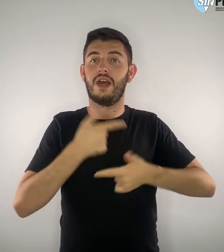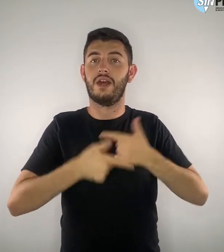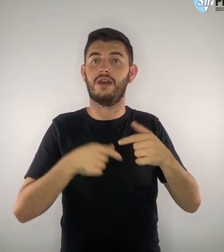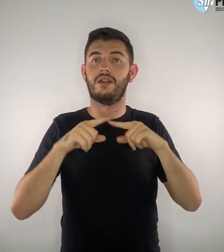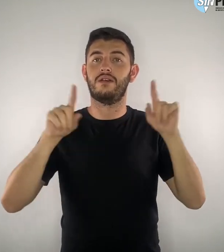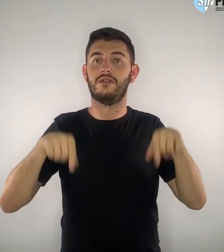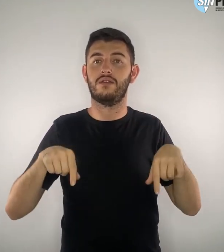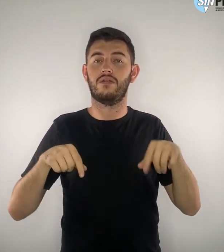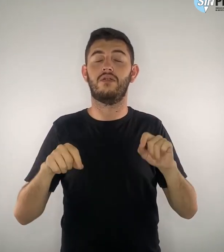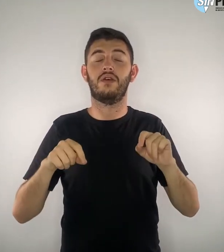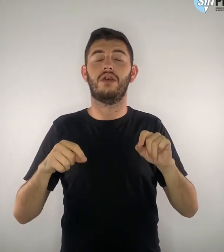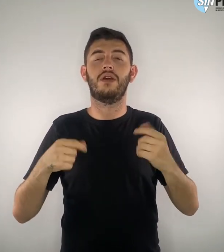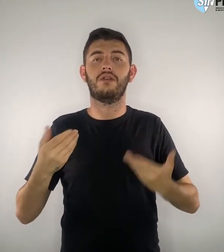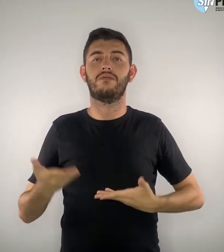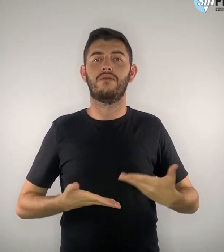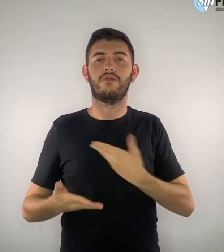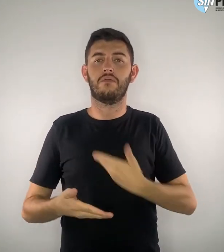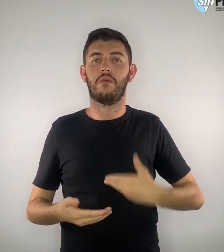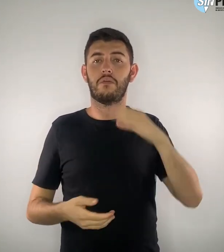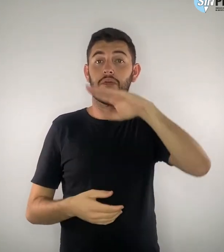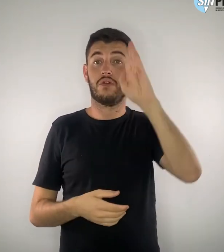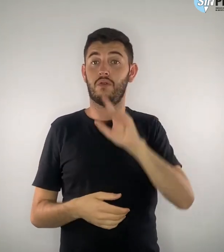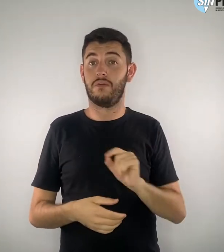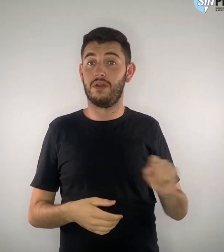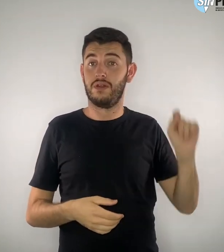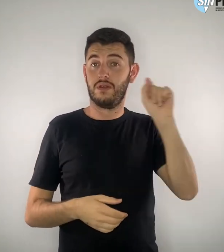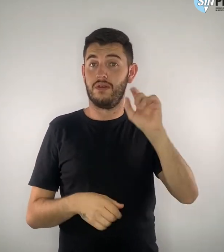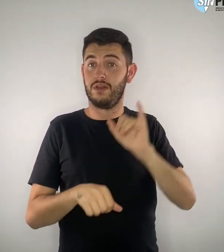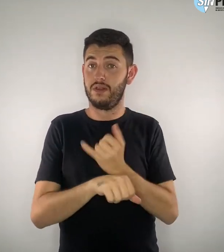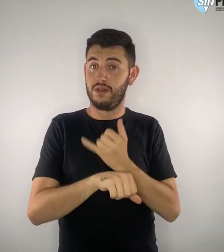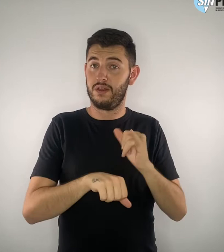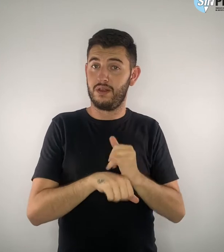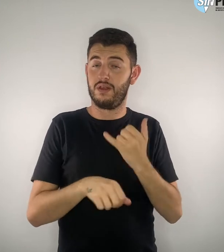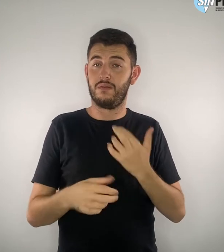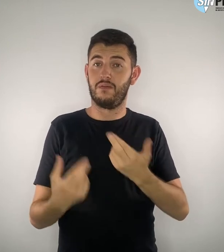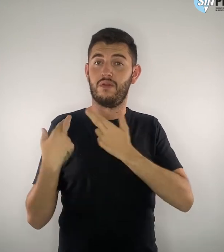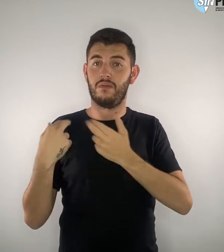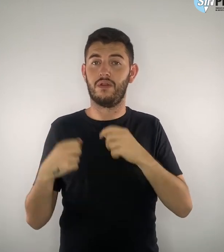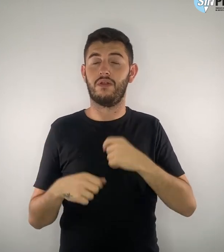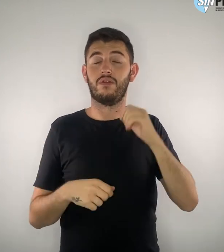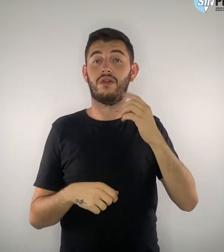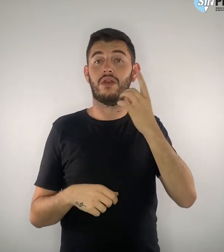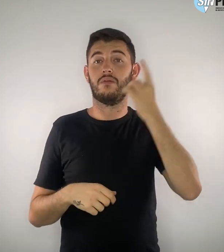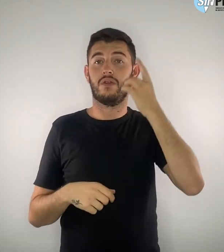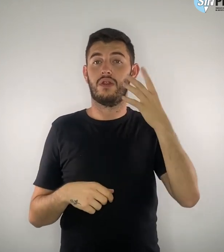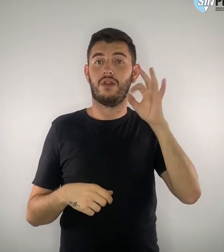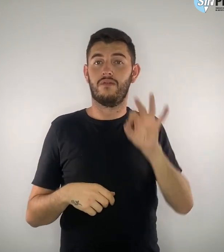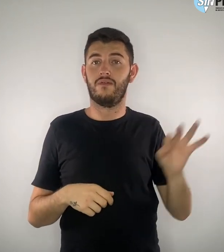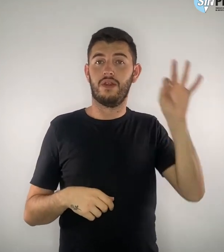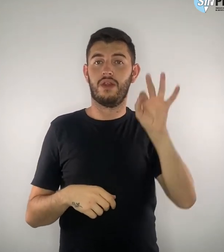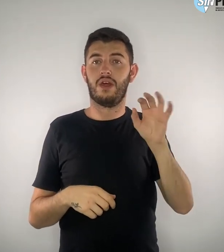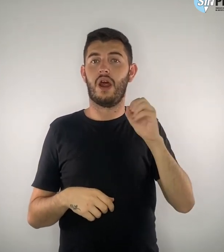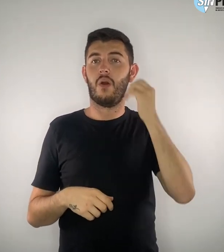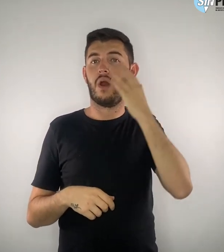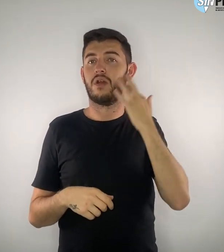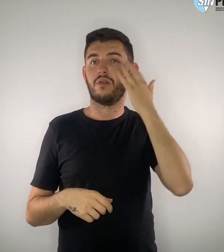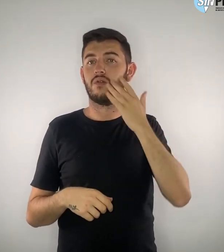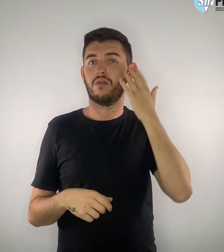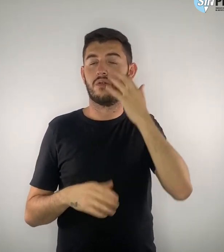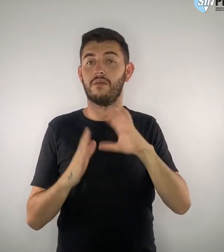país. A manobra foi orquestrada pelo deputado federal Arthur Lira, do PP, que, ao